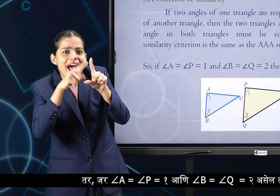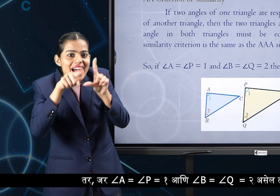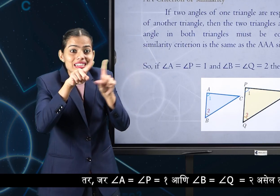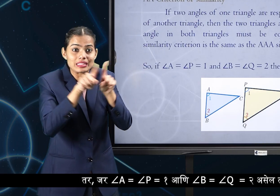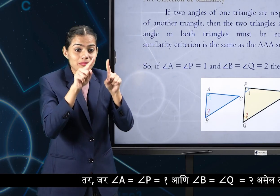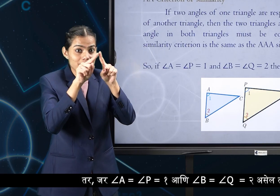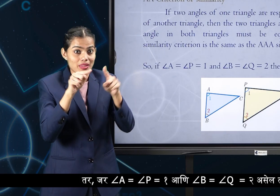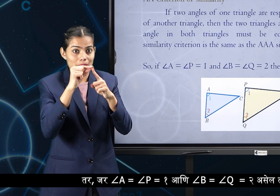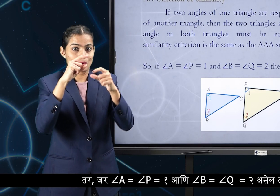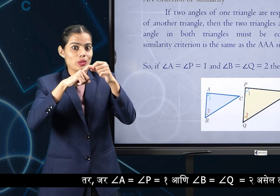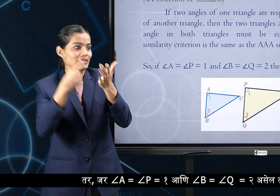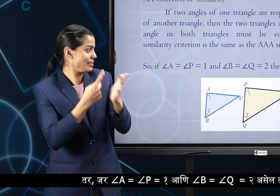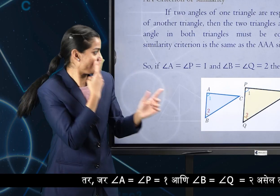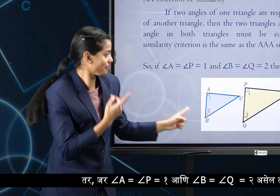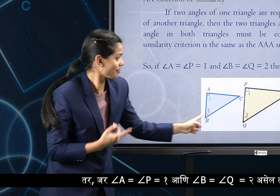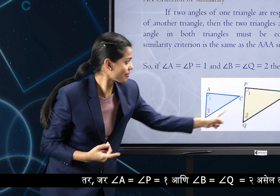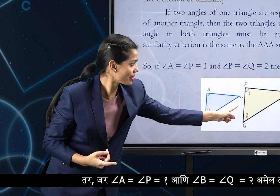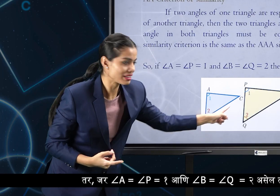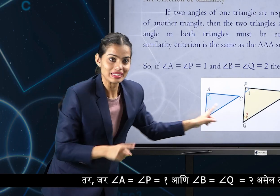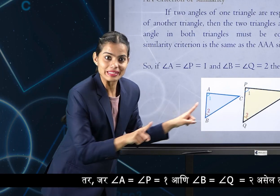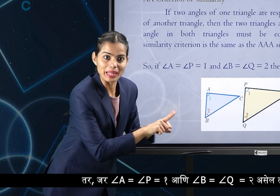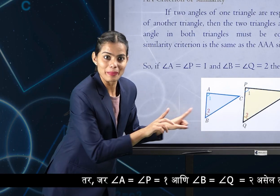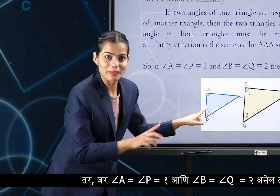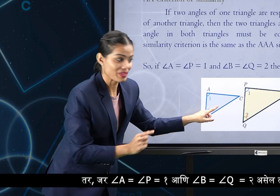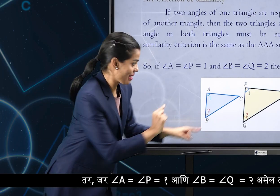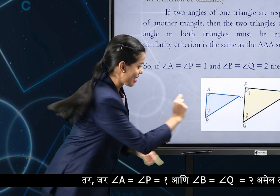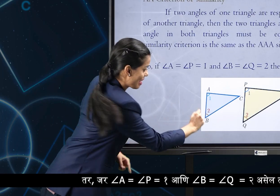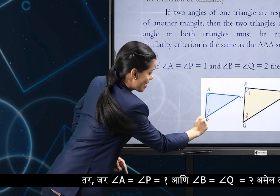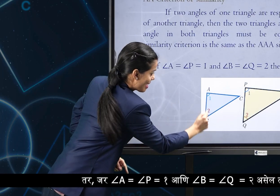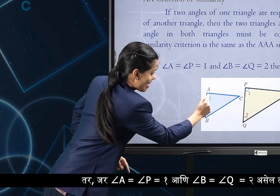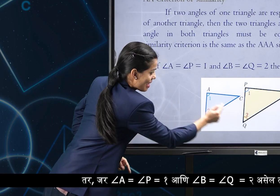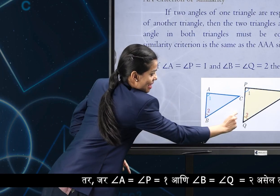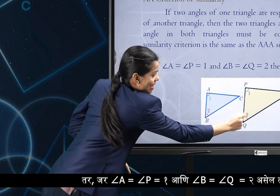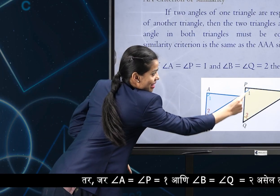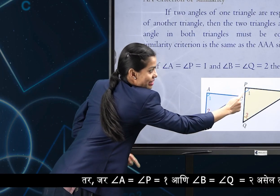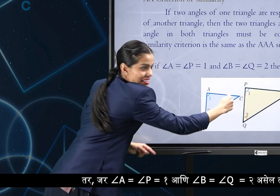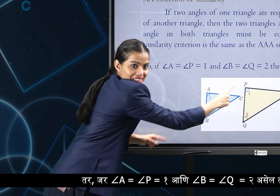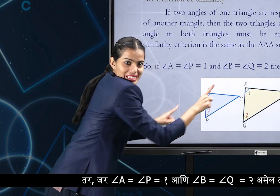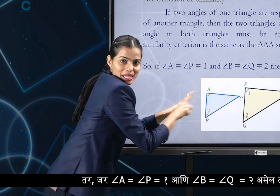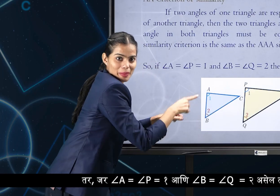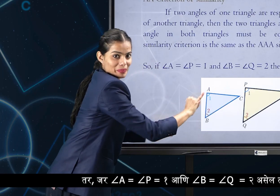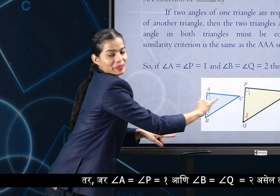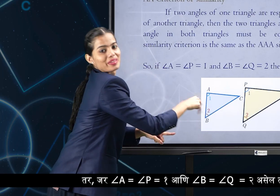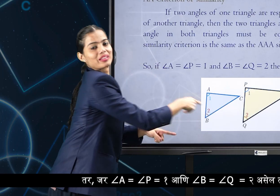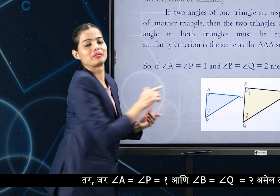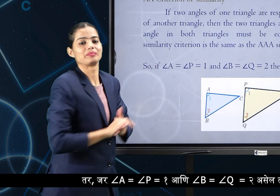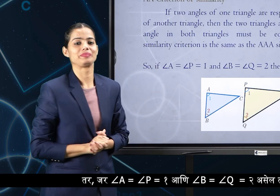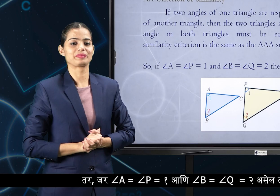टू अँगल Q इक्वल टू 2 असेल तर ट्रायंगल ABC कॉन्ग्रुएंट ट्रायंगल PQR.